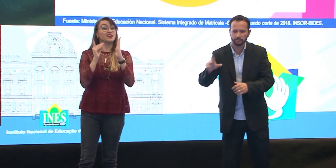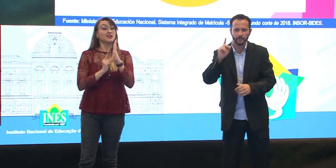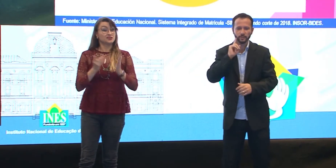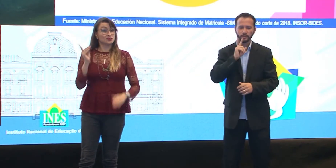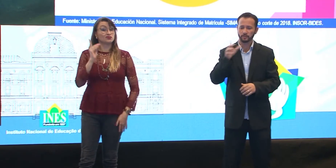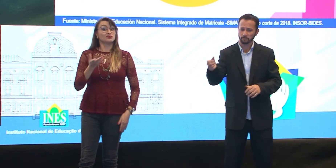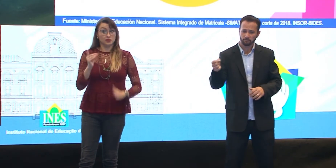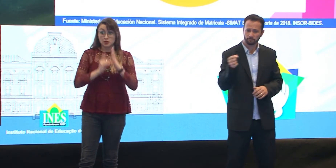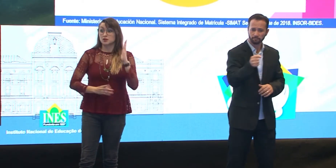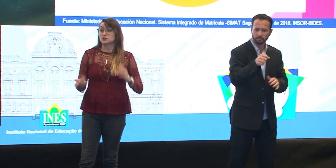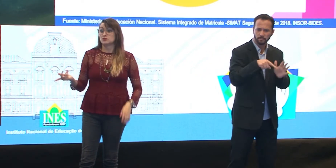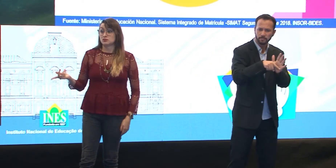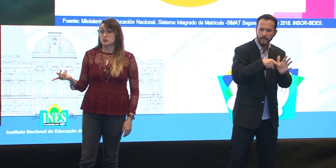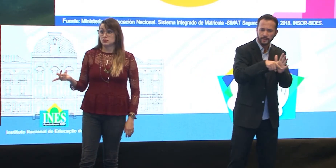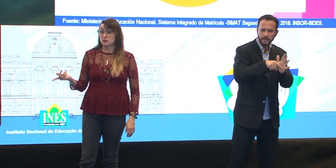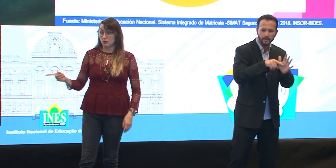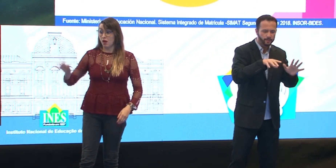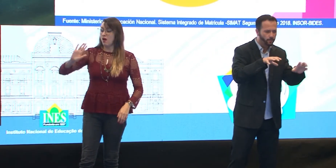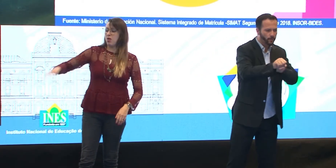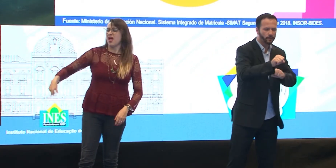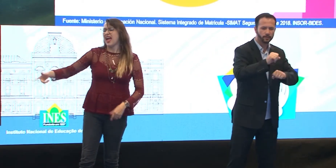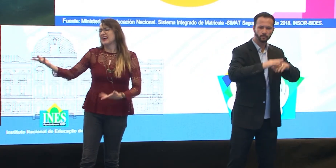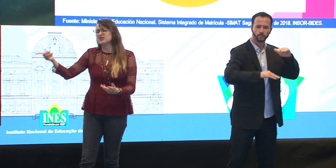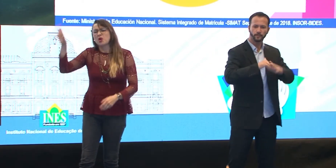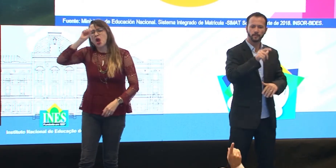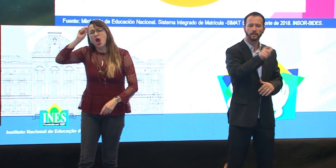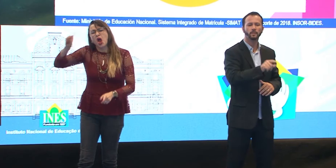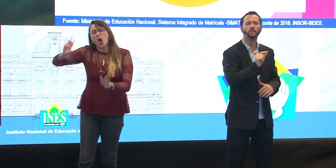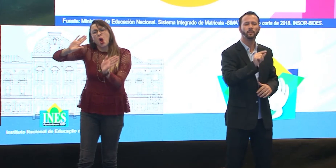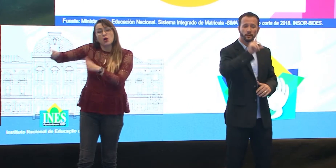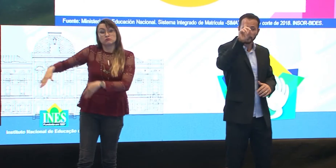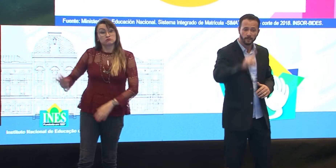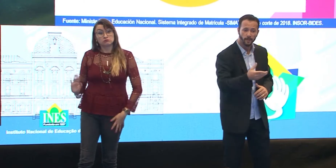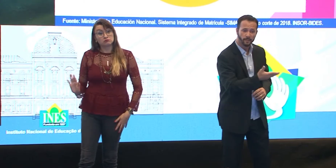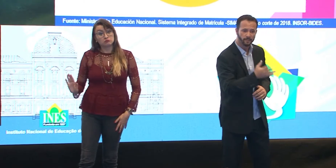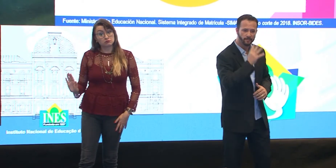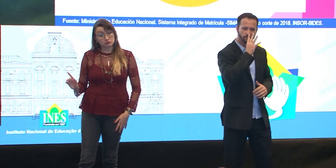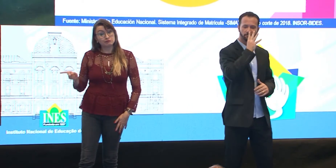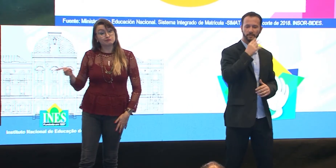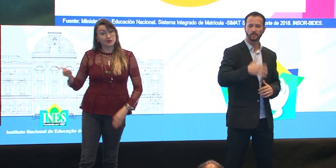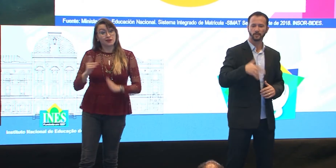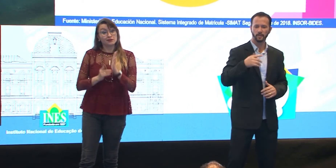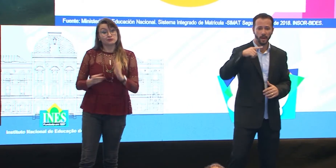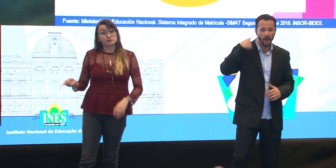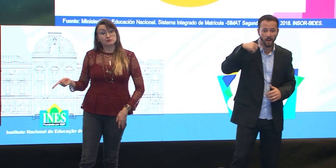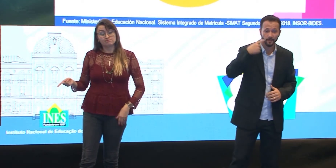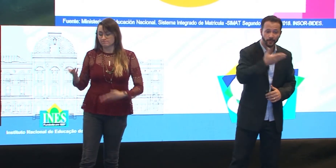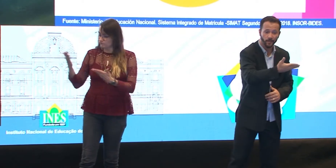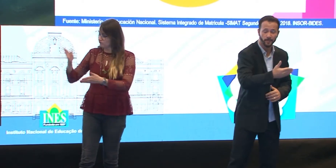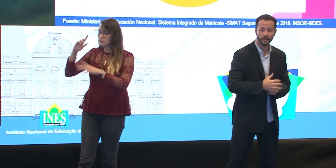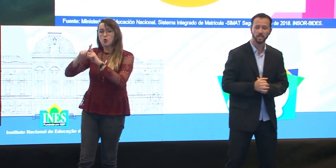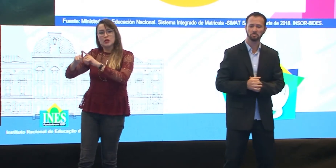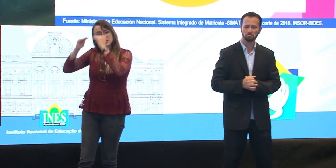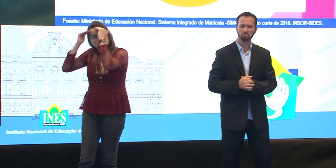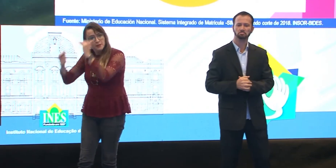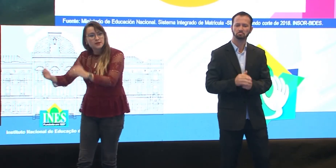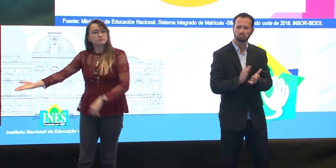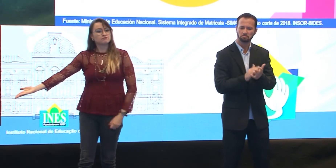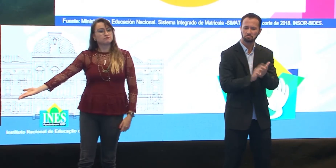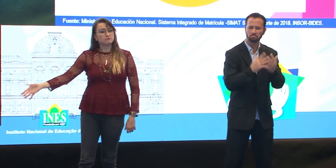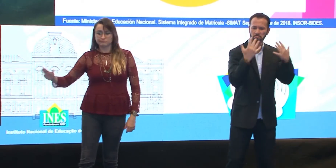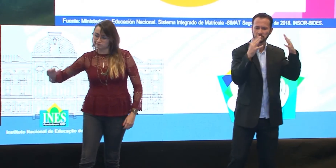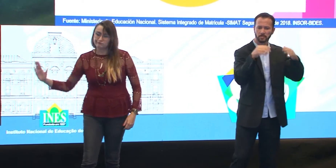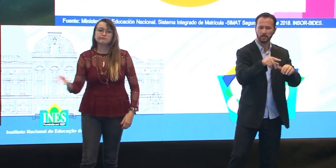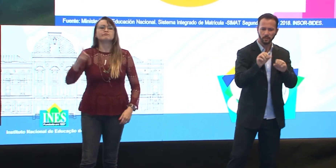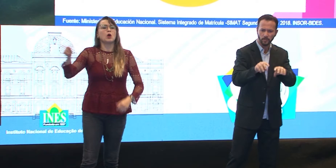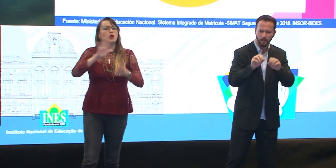pessoas espalhadas por comunidades rurais. E elas acabam não sendo escolarizadas durante esse